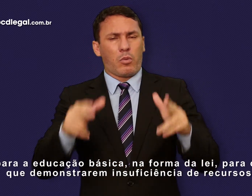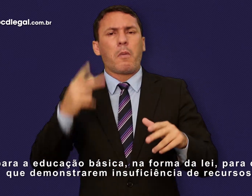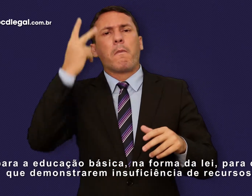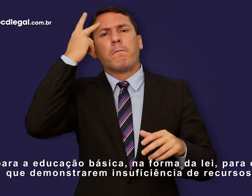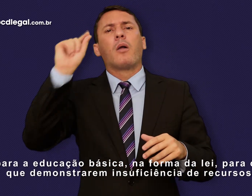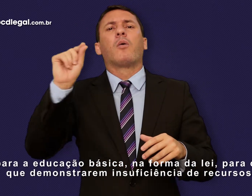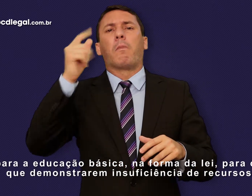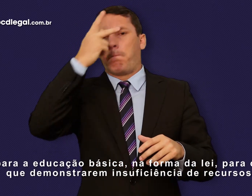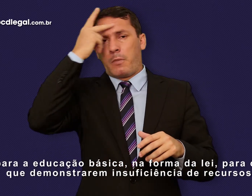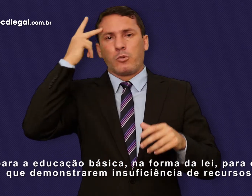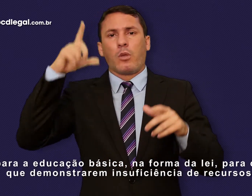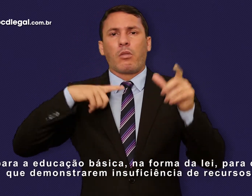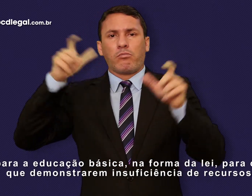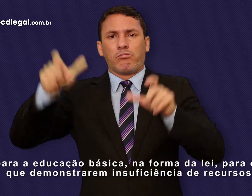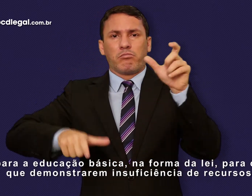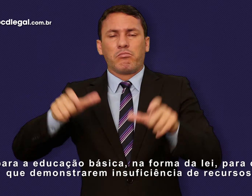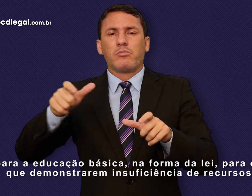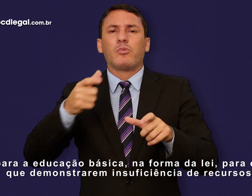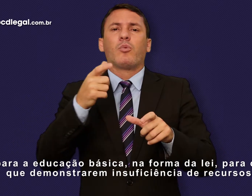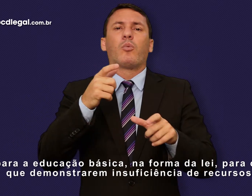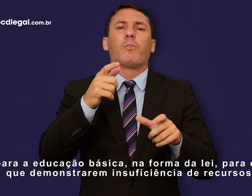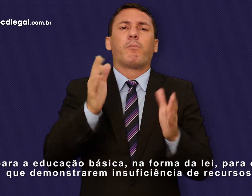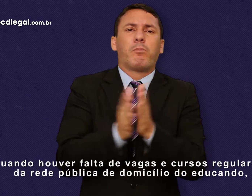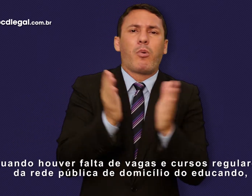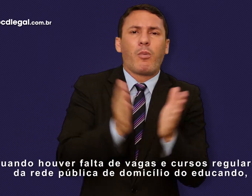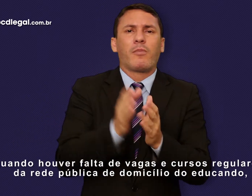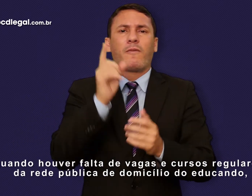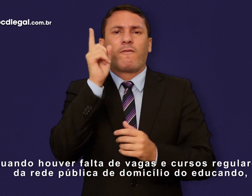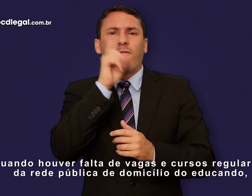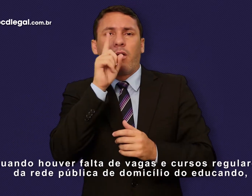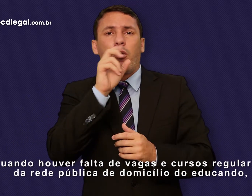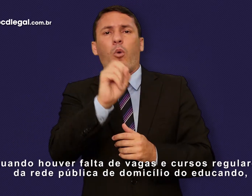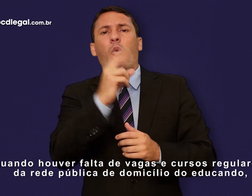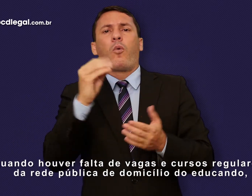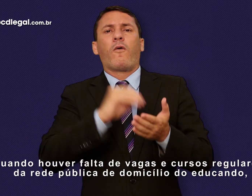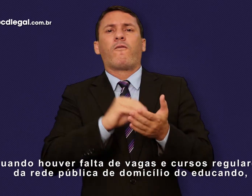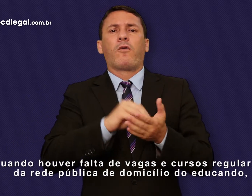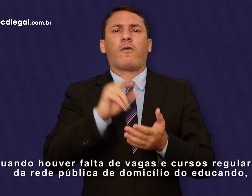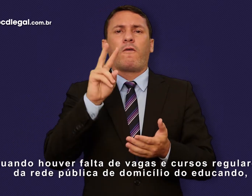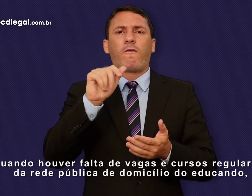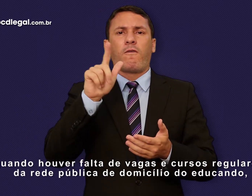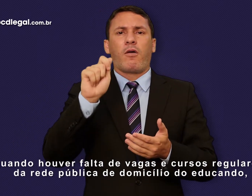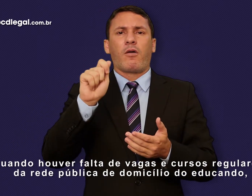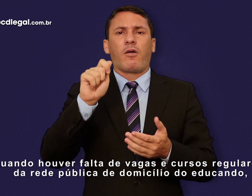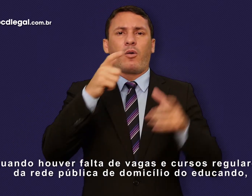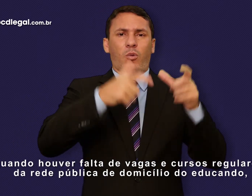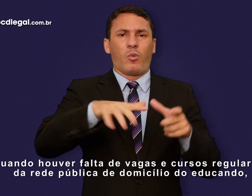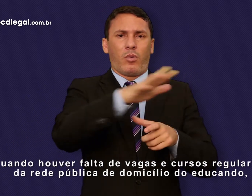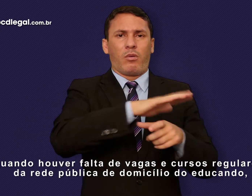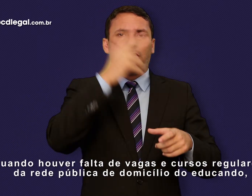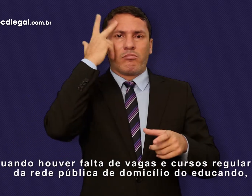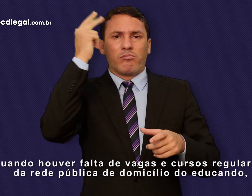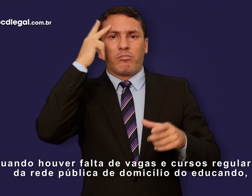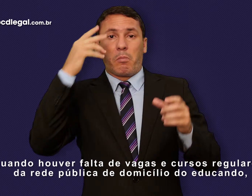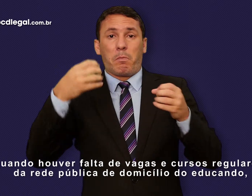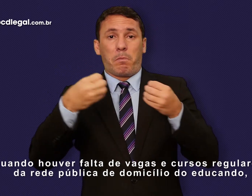dos recursos recebidos. Parágrafo 1º. Os recursos de que trata este artigo poderão ser destinados a bolsas de estudo